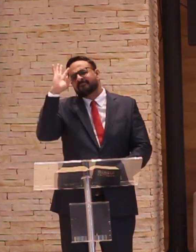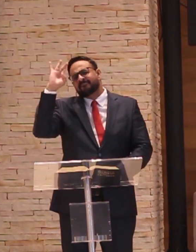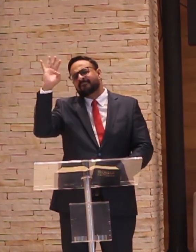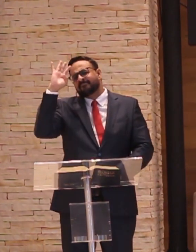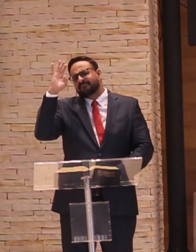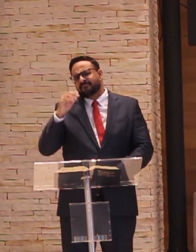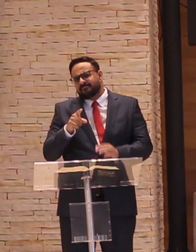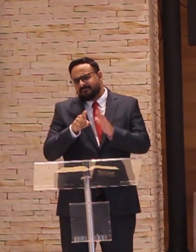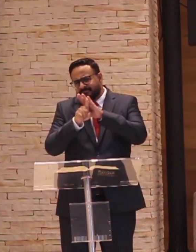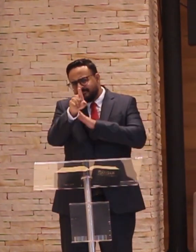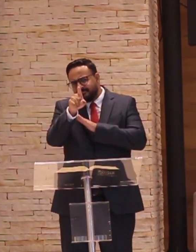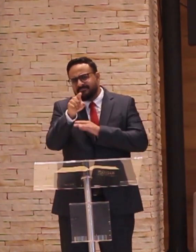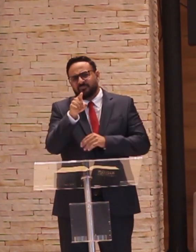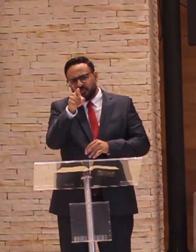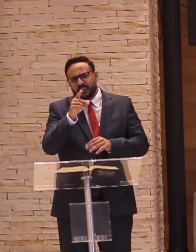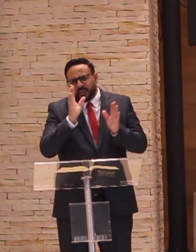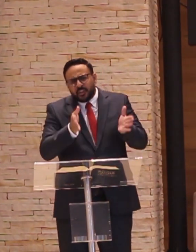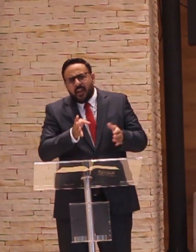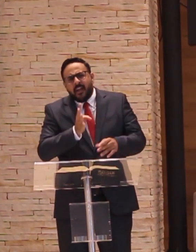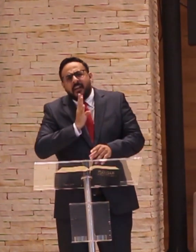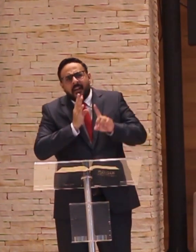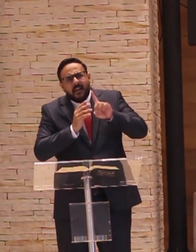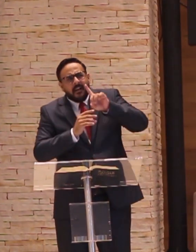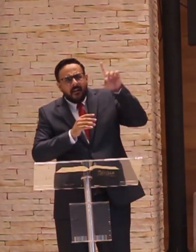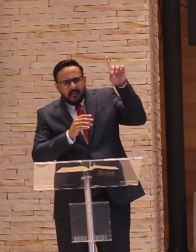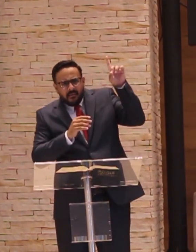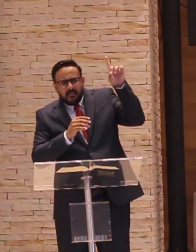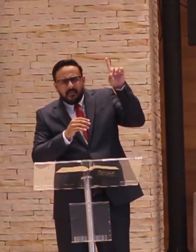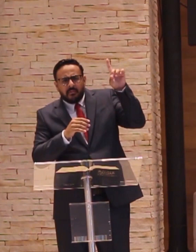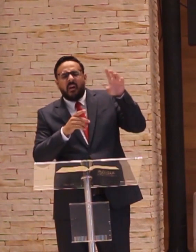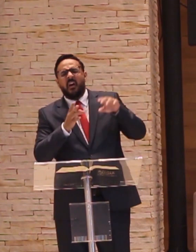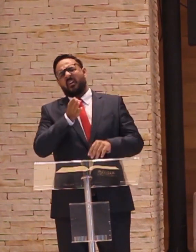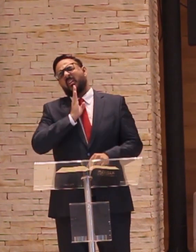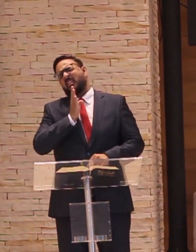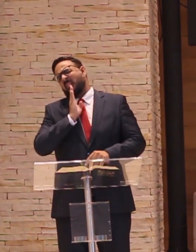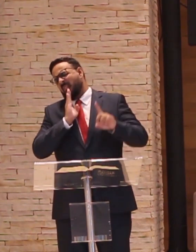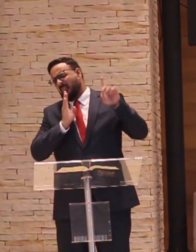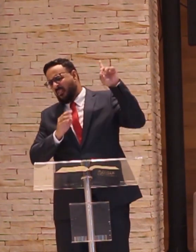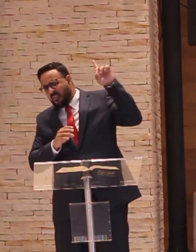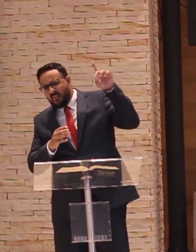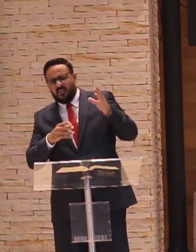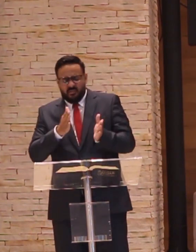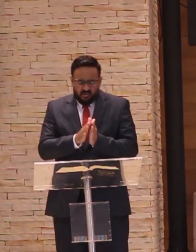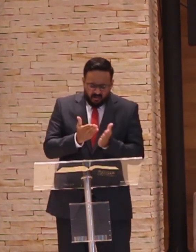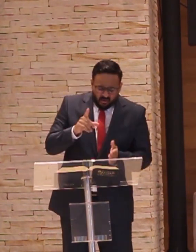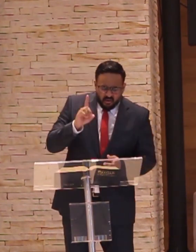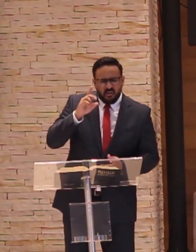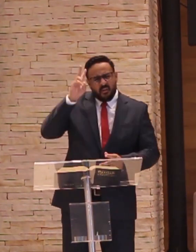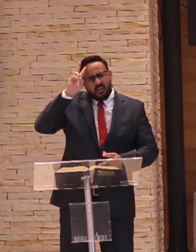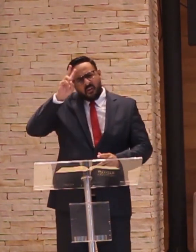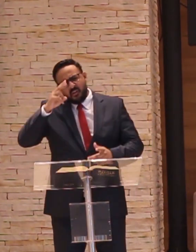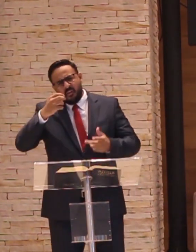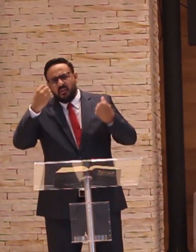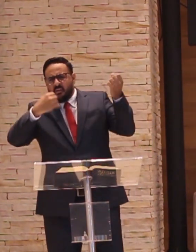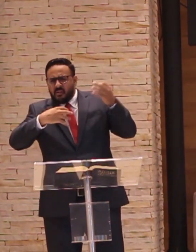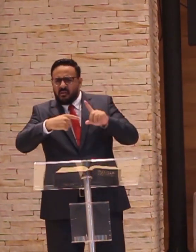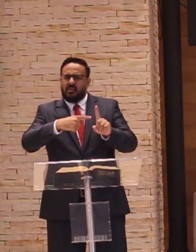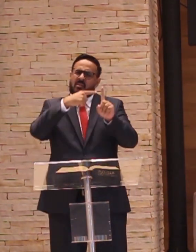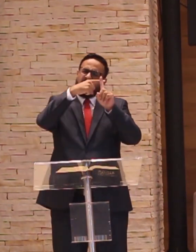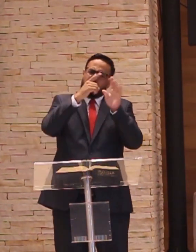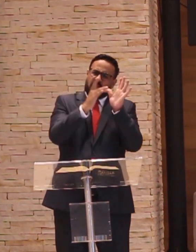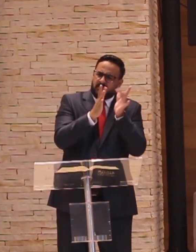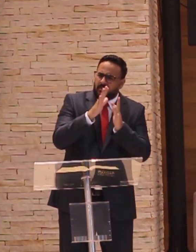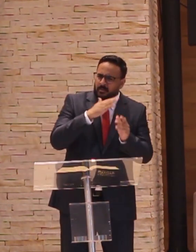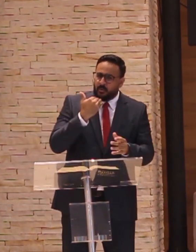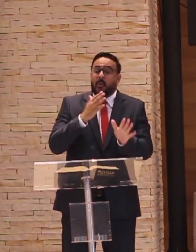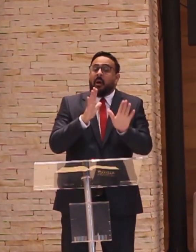que hoje nós conhecemos através da história de Abraão. Você também pode ter experiências assim com Deus. Às vezes você acha que